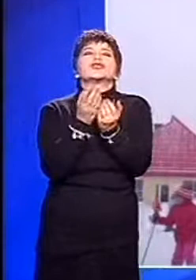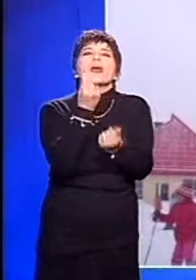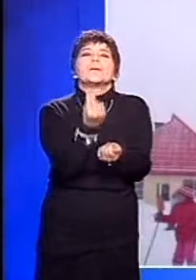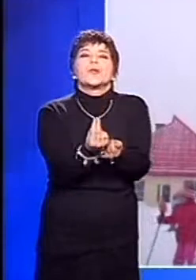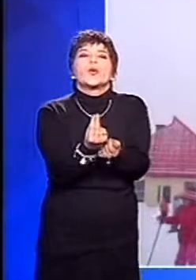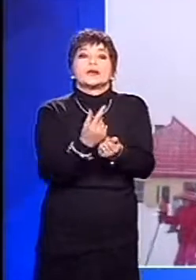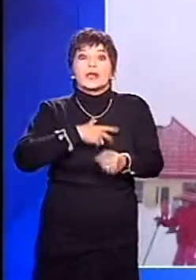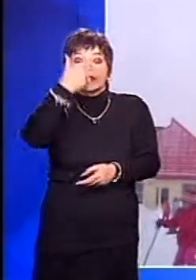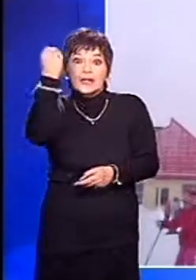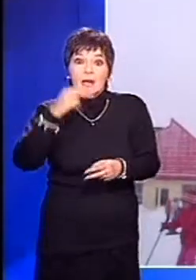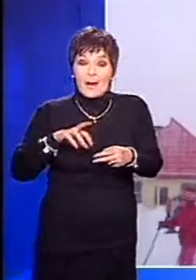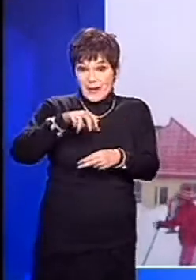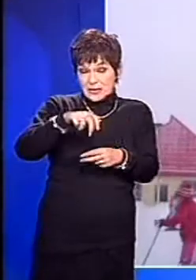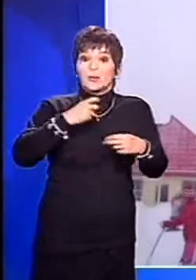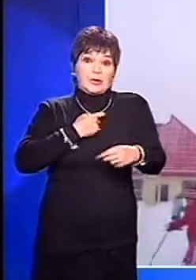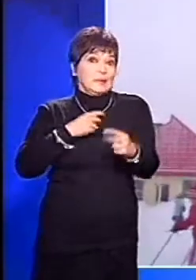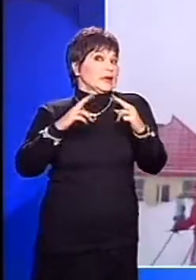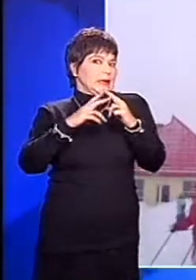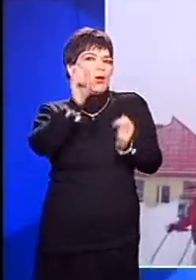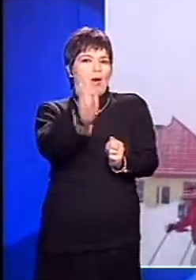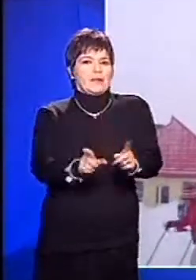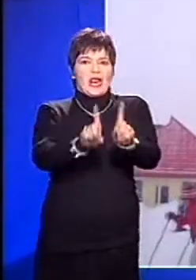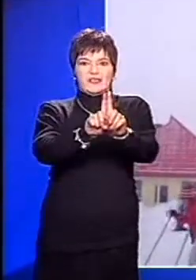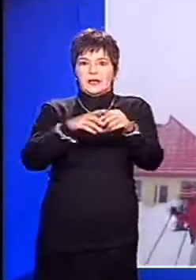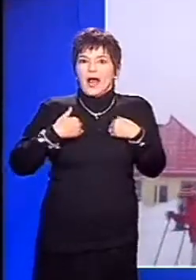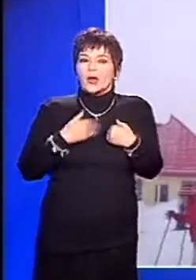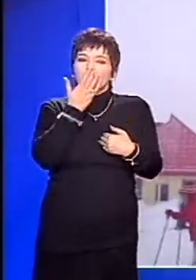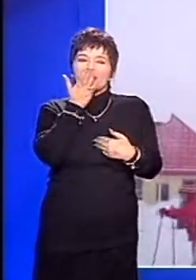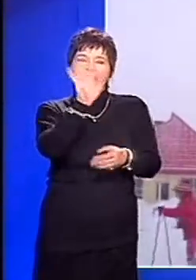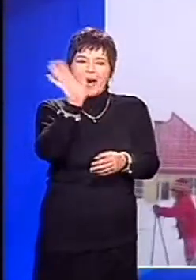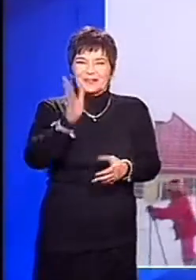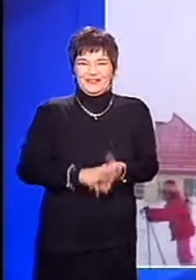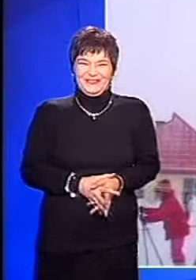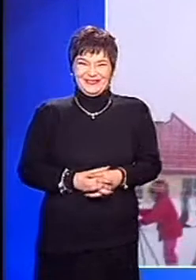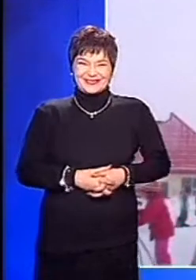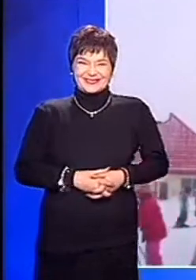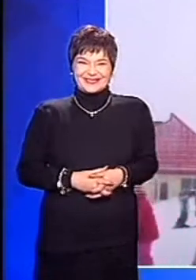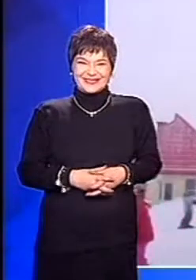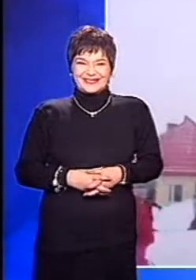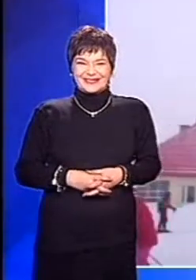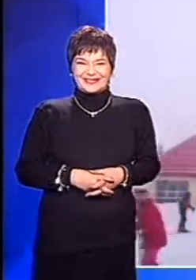Săptămâna viitoare, toate cele bune. Și nu uitați, la fiecare pas putem întâlni oameni ca noi. La revedere!